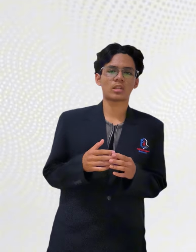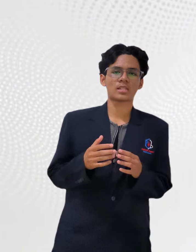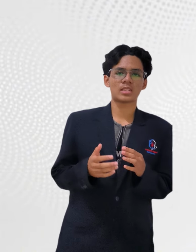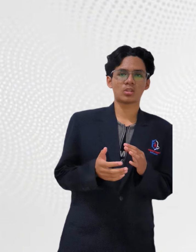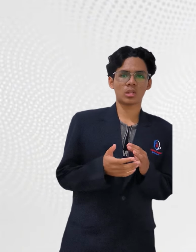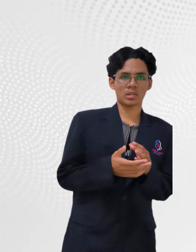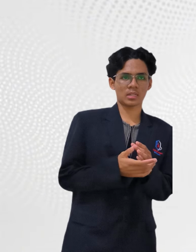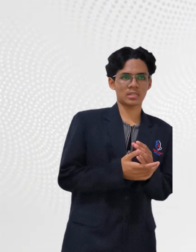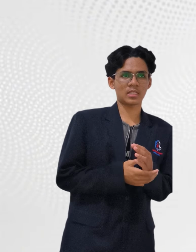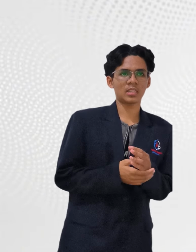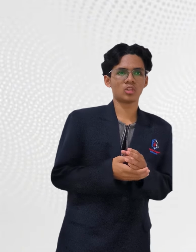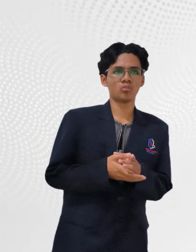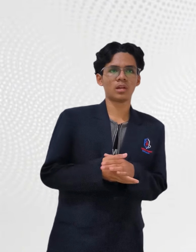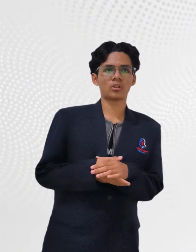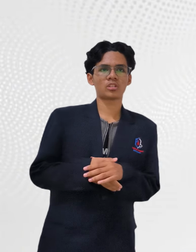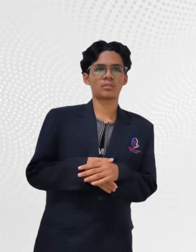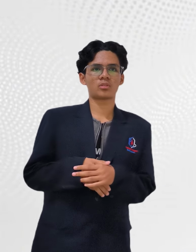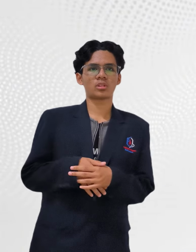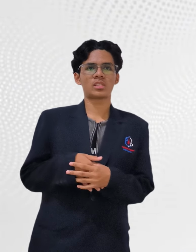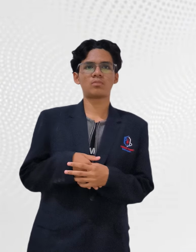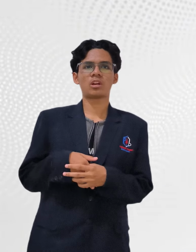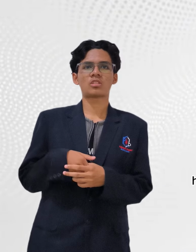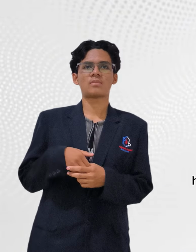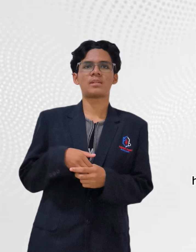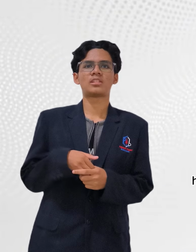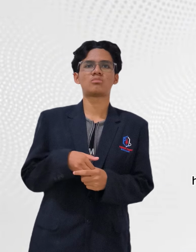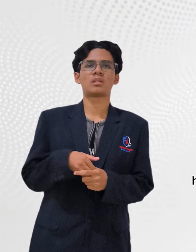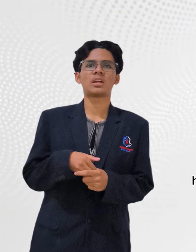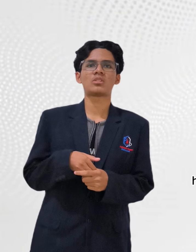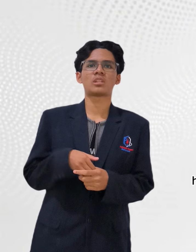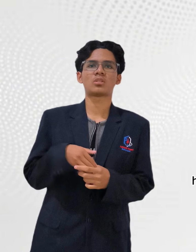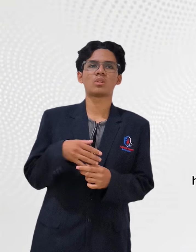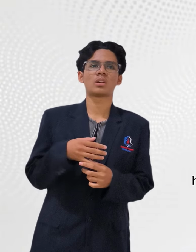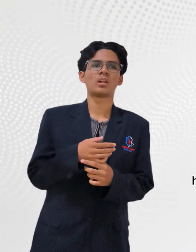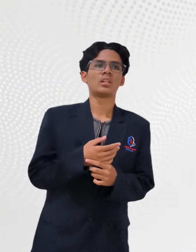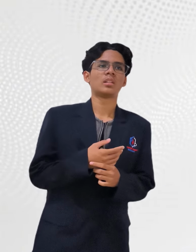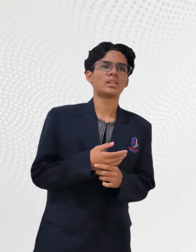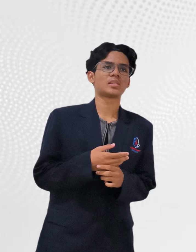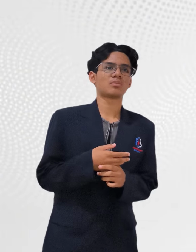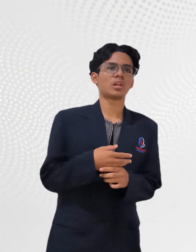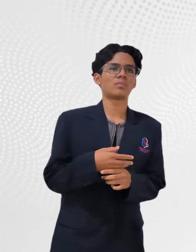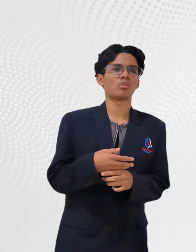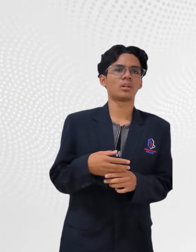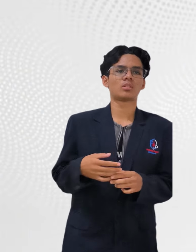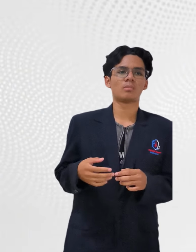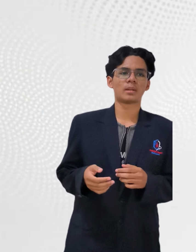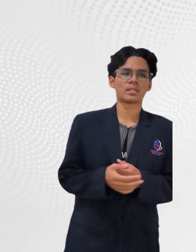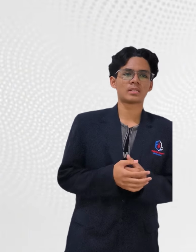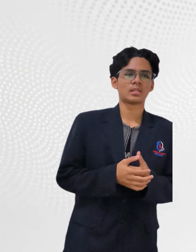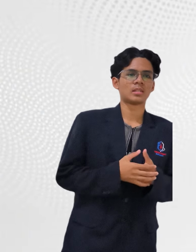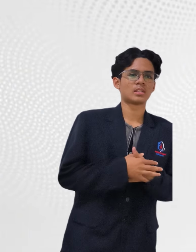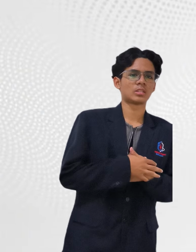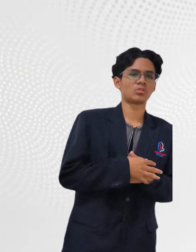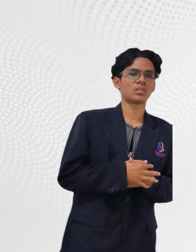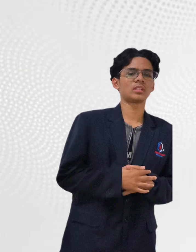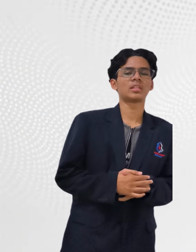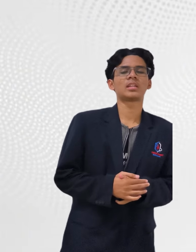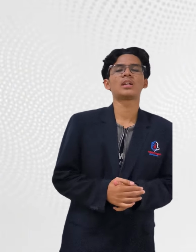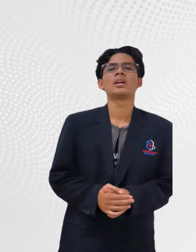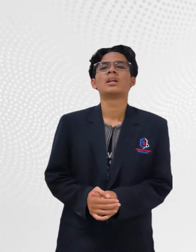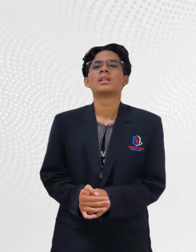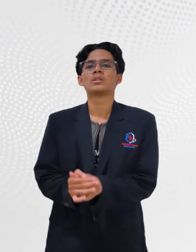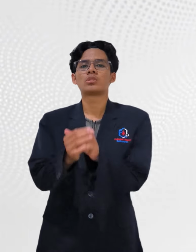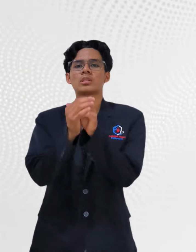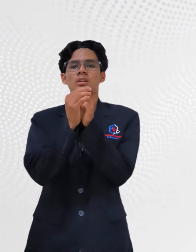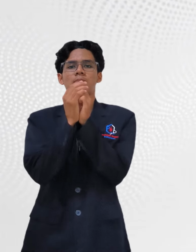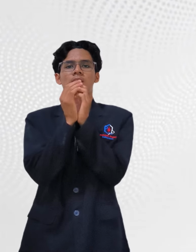pada sirkuit AC atau rangkaian AC. Jumlah arus yang masuk ke simpul harus sama dengan jumlahnya arus yang keluar dari simpul dalam domain kompleks. Selanjutnya